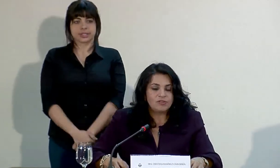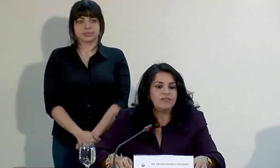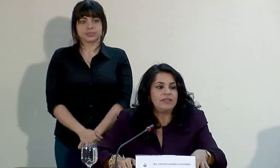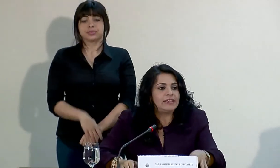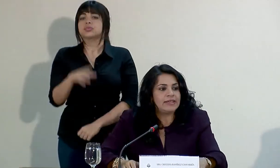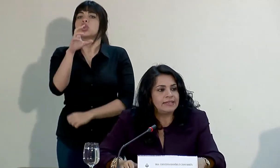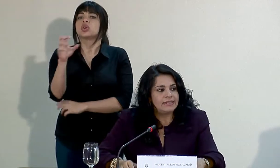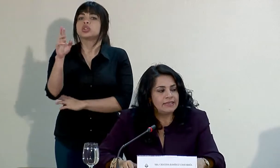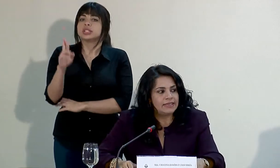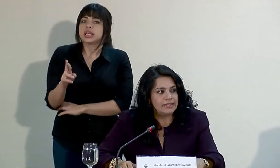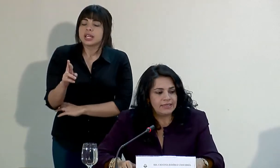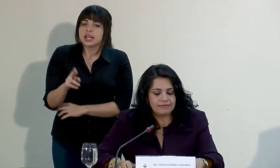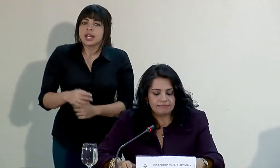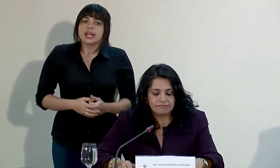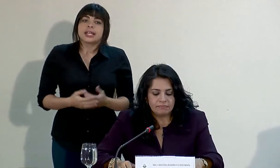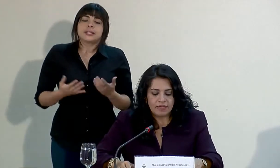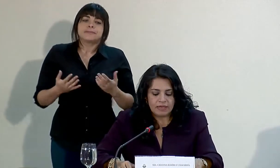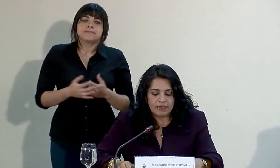Costa Rica